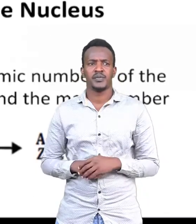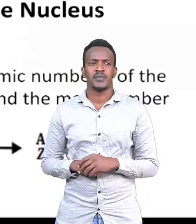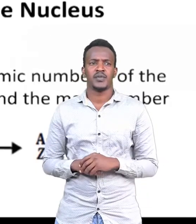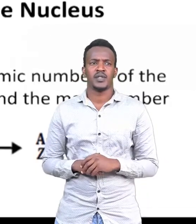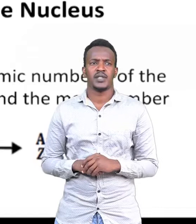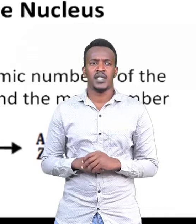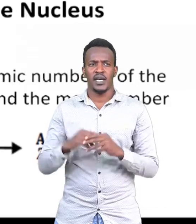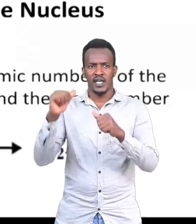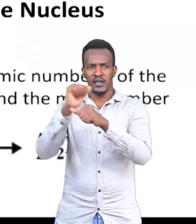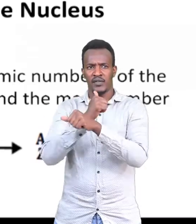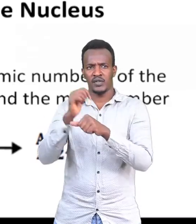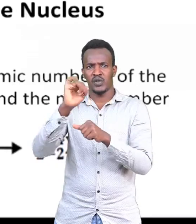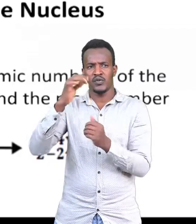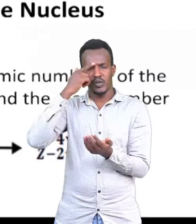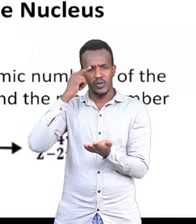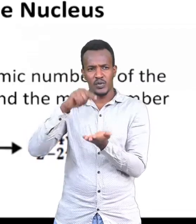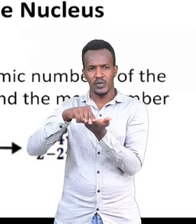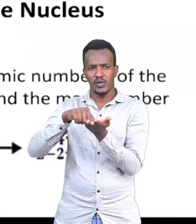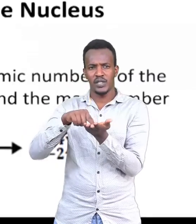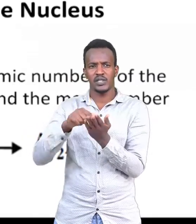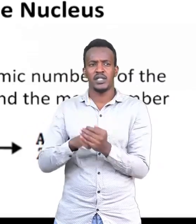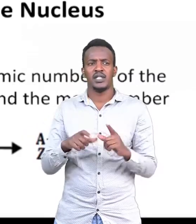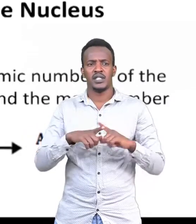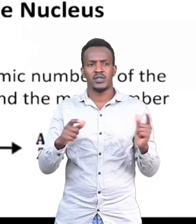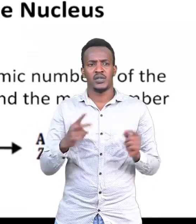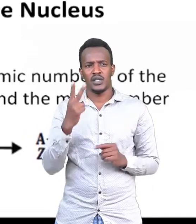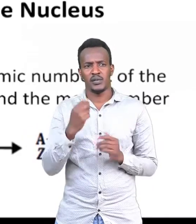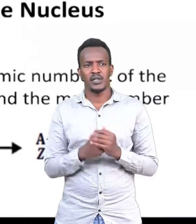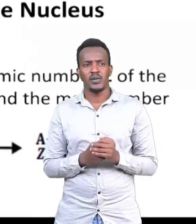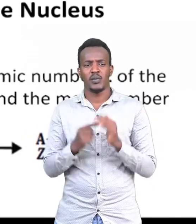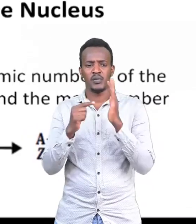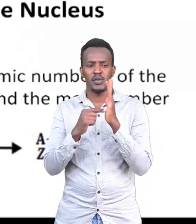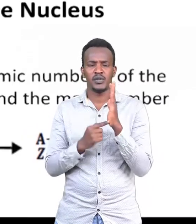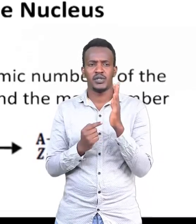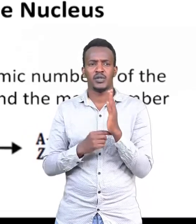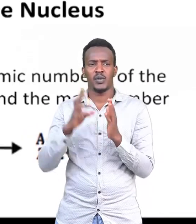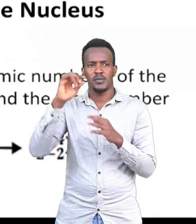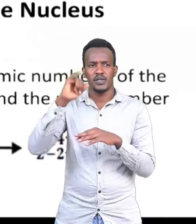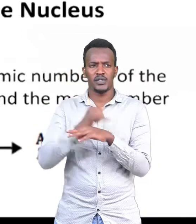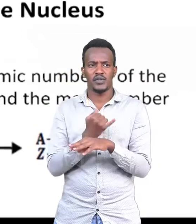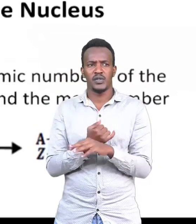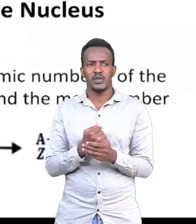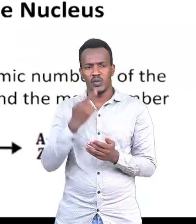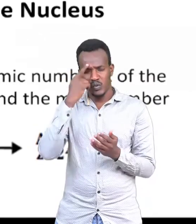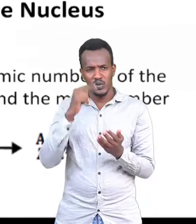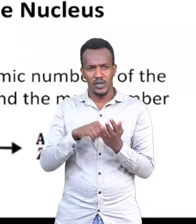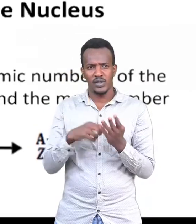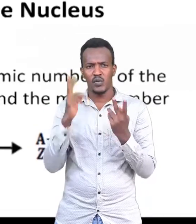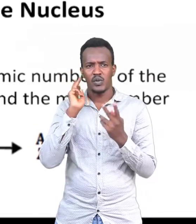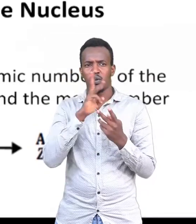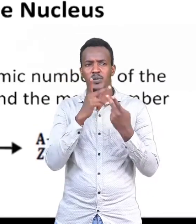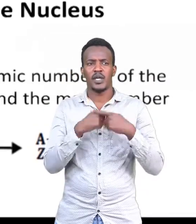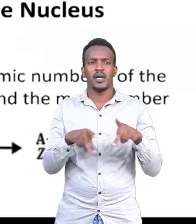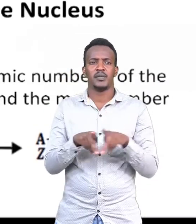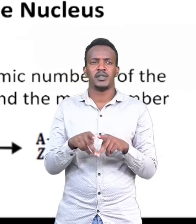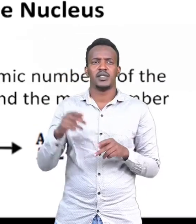way effectiga markaas nucleus waa 10 labaad qaybti markaas isaga qodobkiisa horeeya objectivist-ka nucleus maxaa ku dhacaya hadii ay soo baxdo alpha